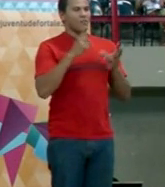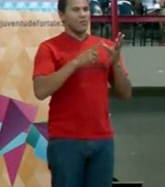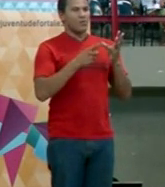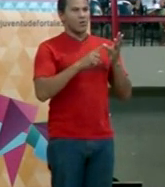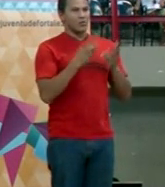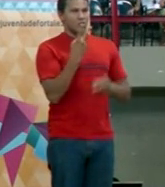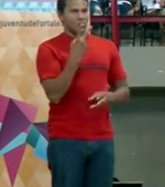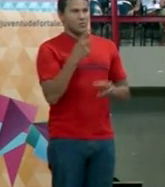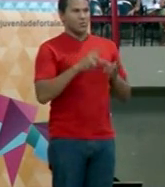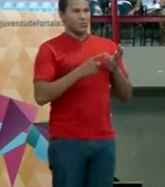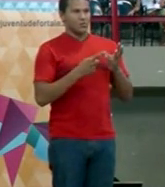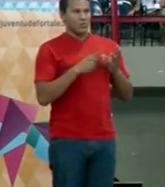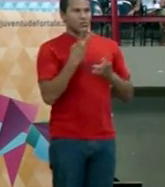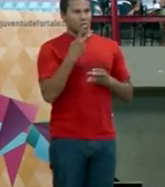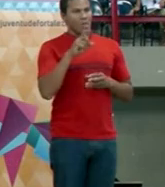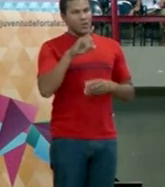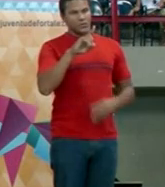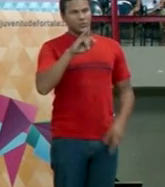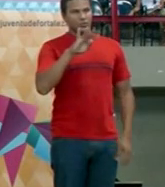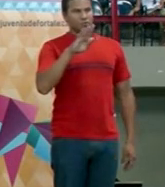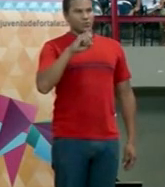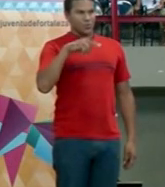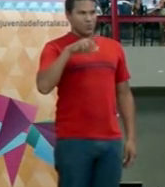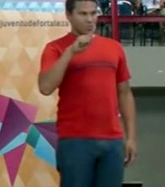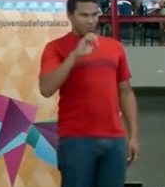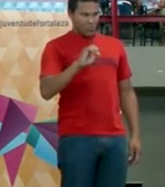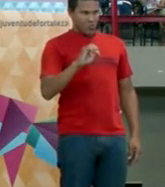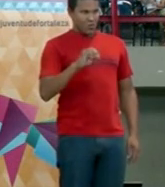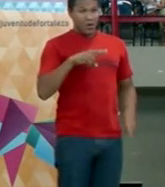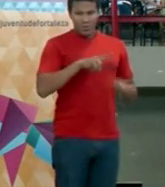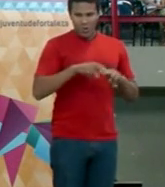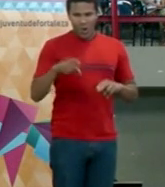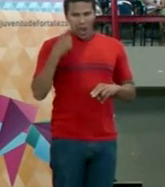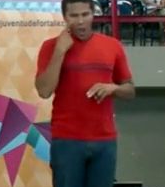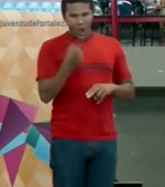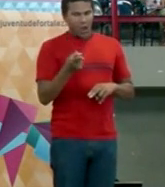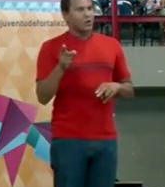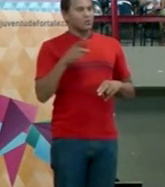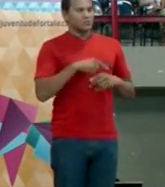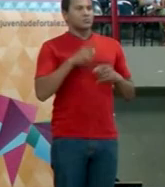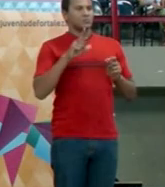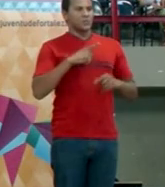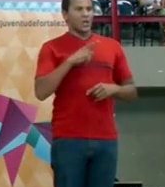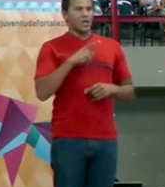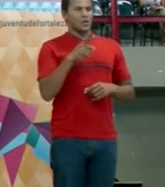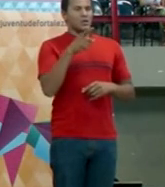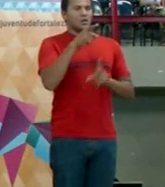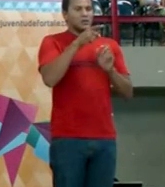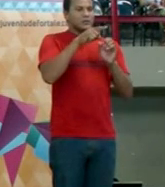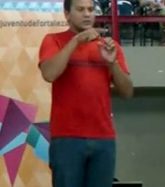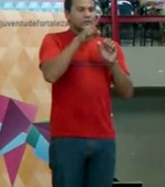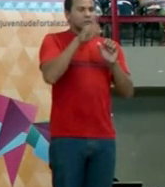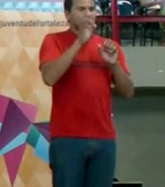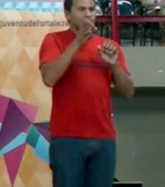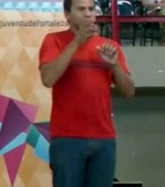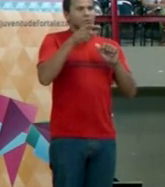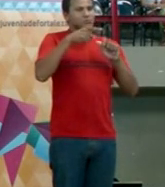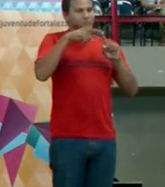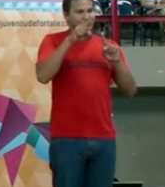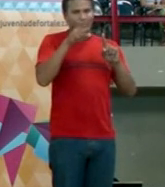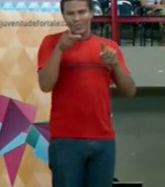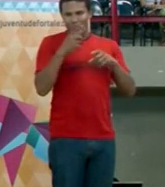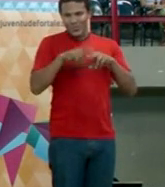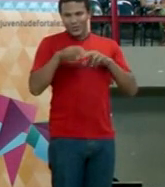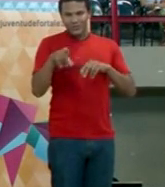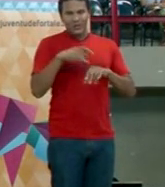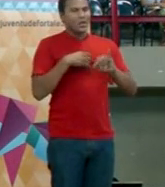natalício é acentuado? Porque a sílaba forte é o li, é a penúltima. E termina com ditongo, 2 vogais na mesma